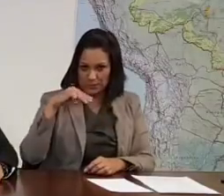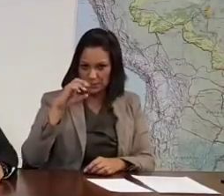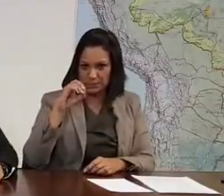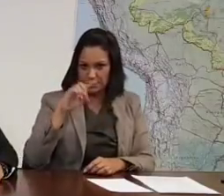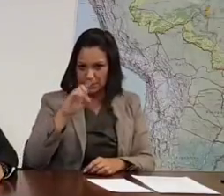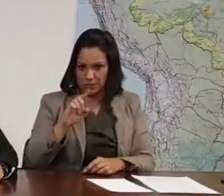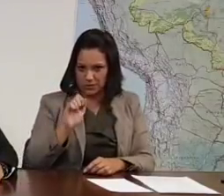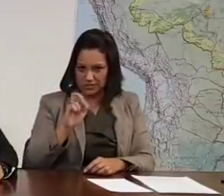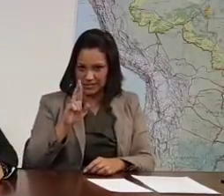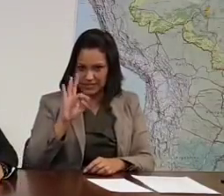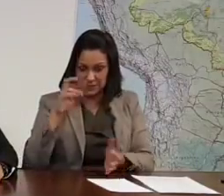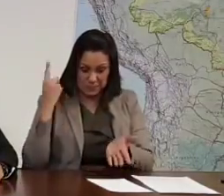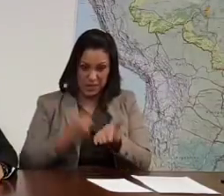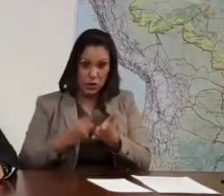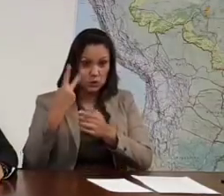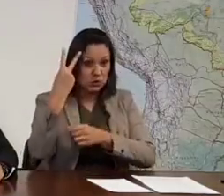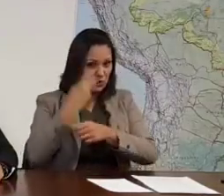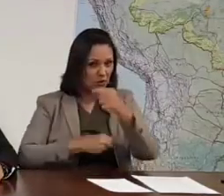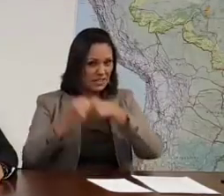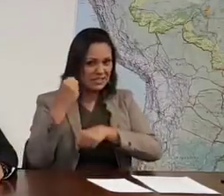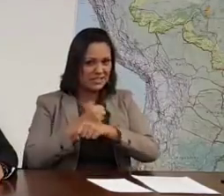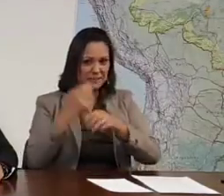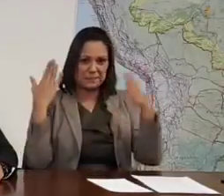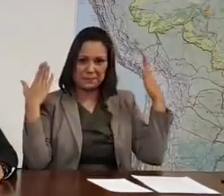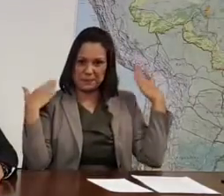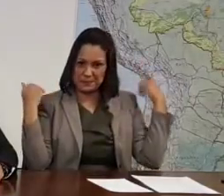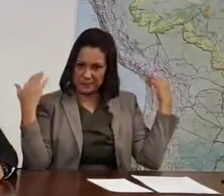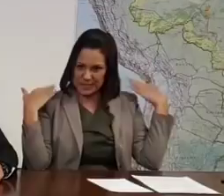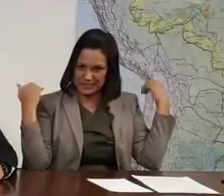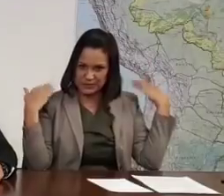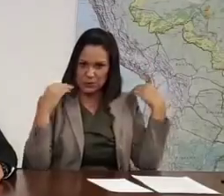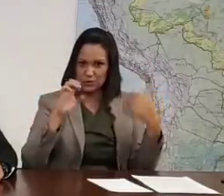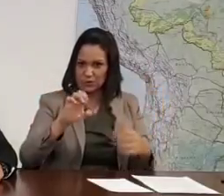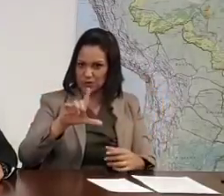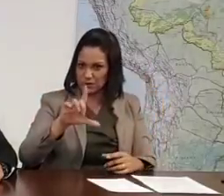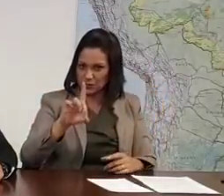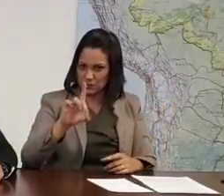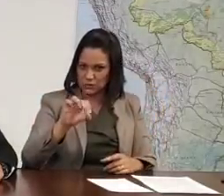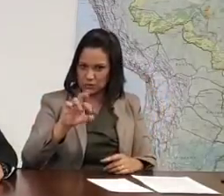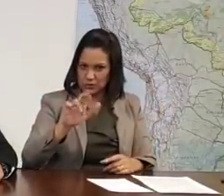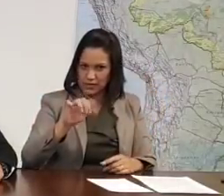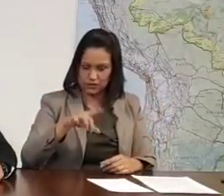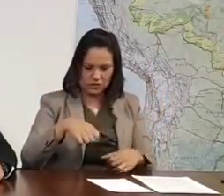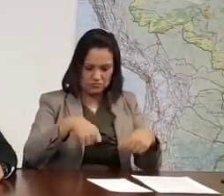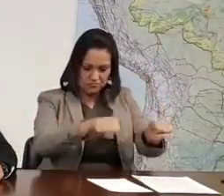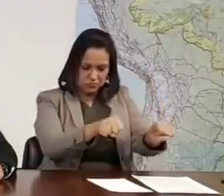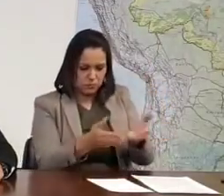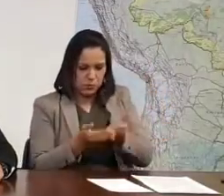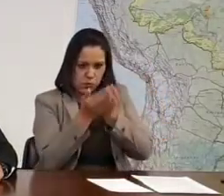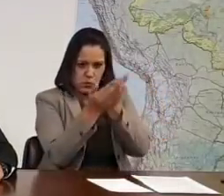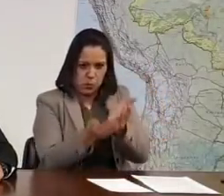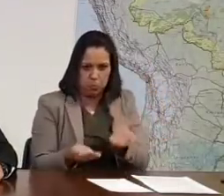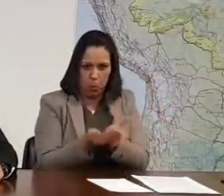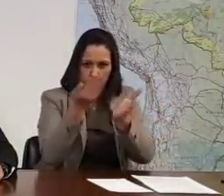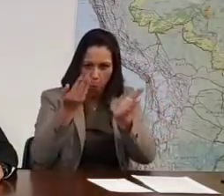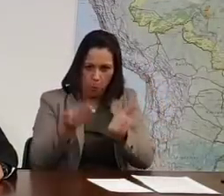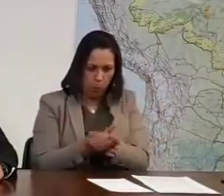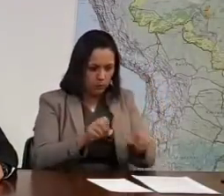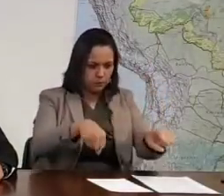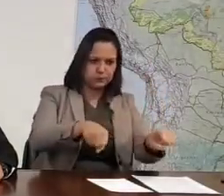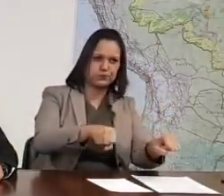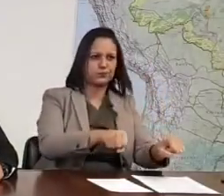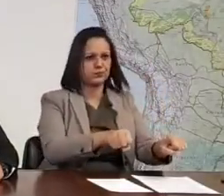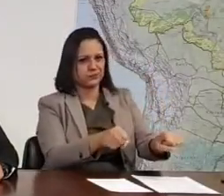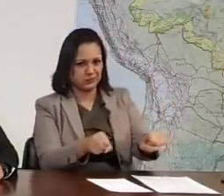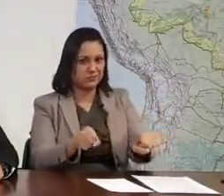certo? Fomos pra uma aventura há 2 anos lá em Eldorado, levamos um jet ski. Você pode parar lá em Registro, se você quiser.